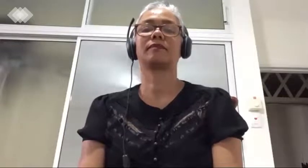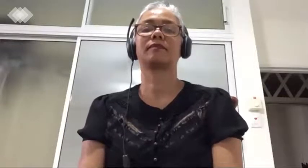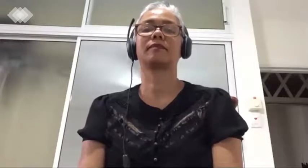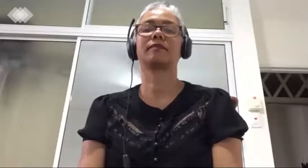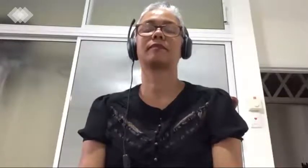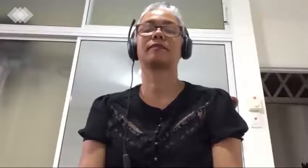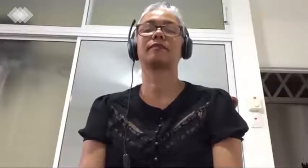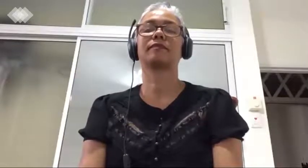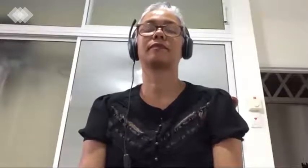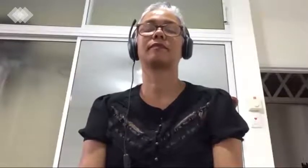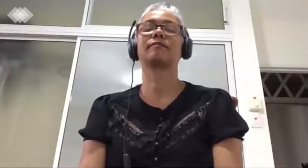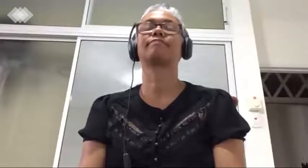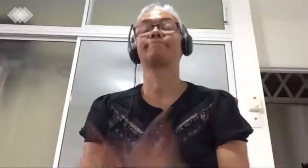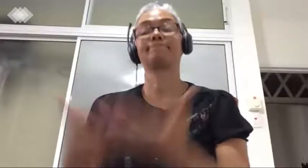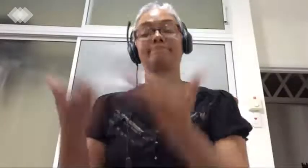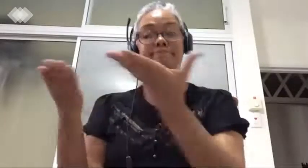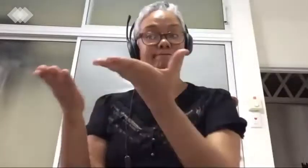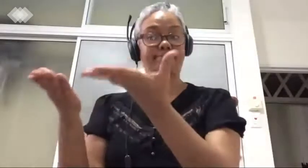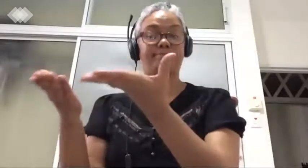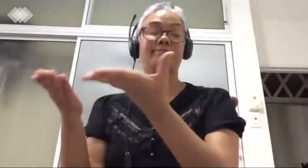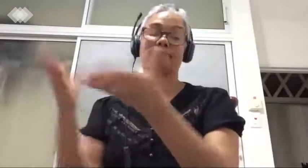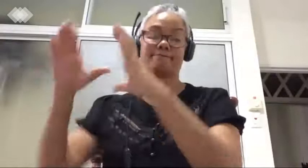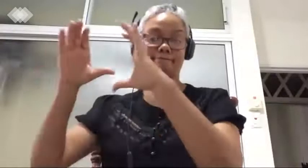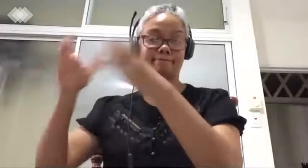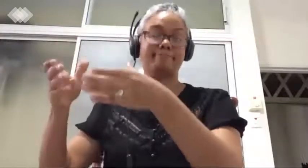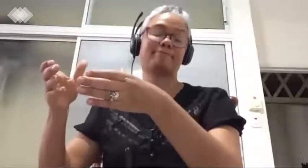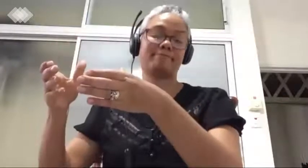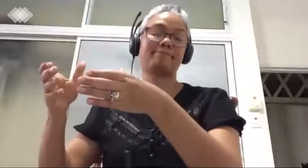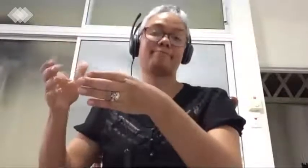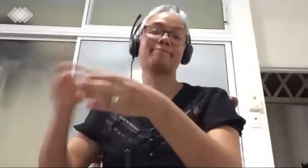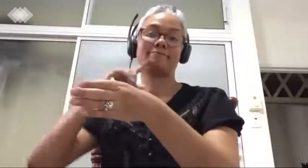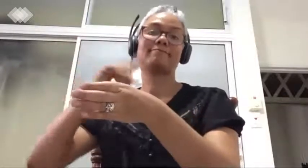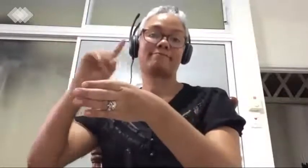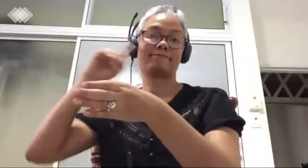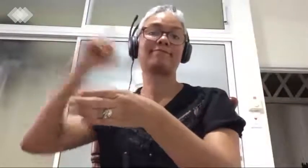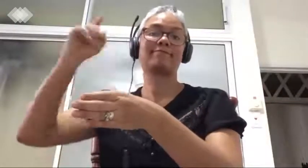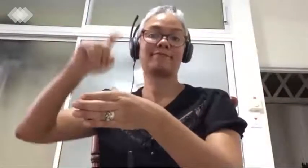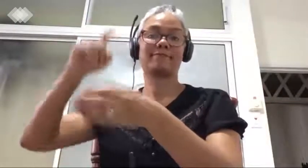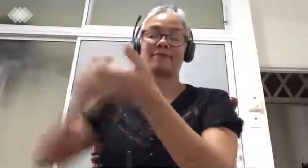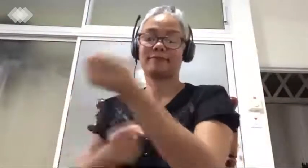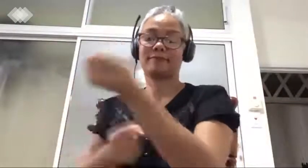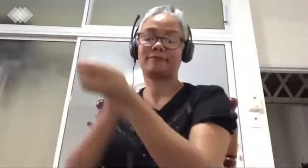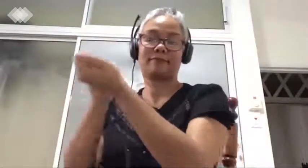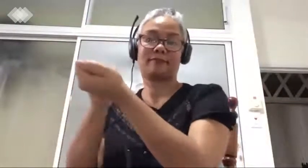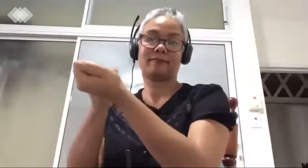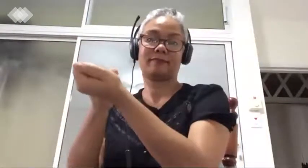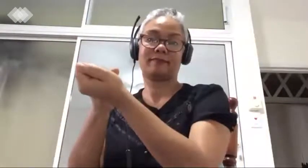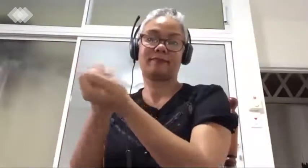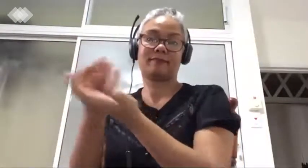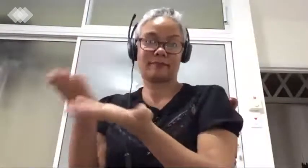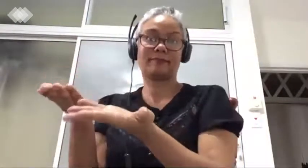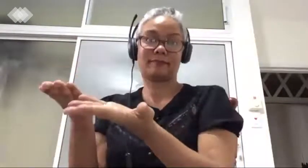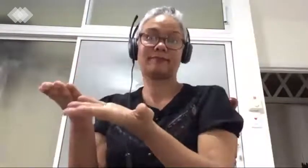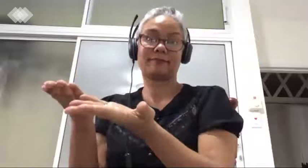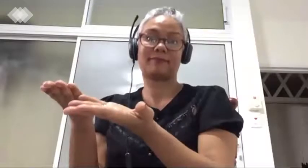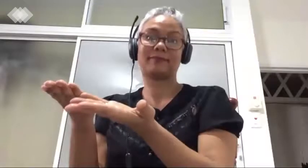que es una comunidad vulnerable. Esta comunidad sabemos que se dan muchas situaciones